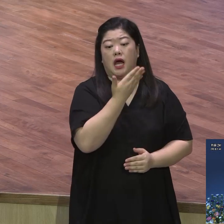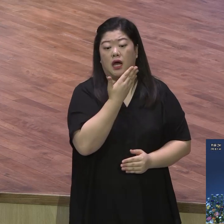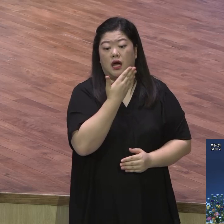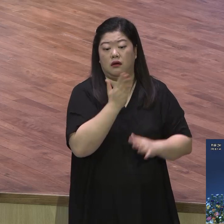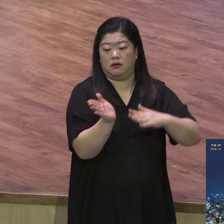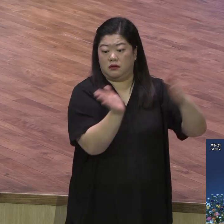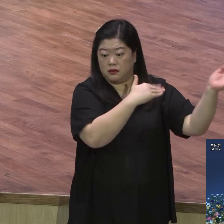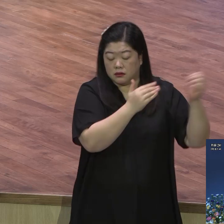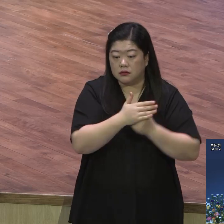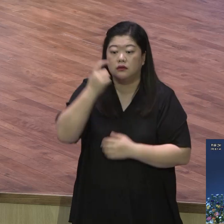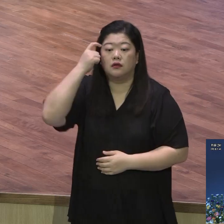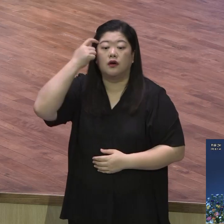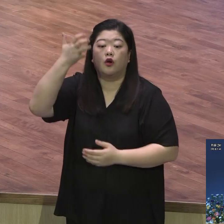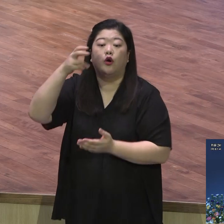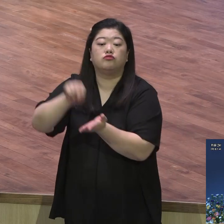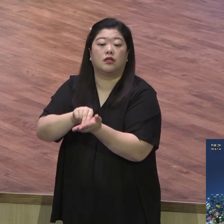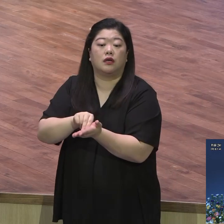중심문제 못 고칩니다.